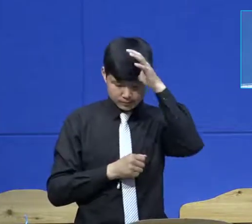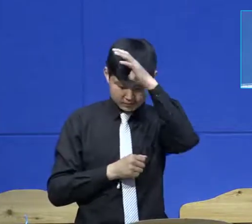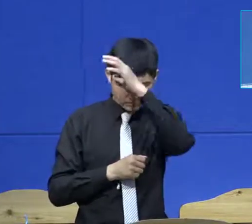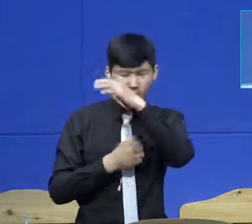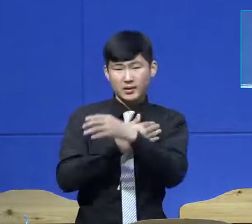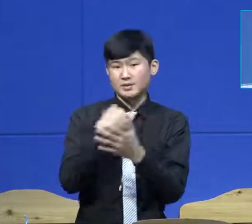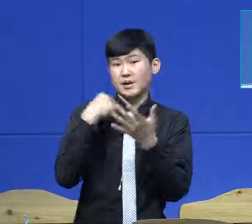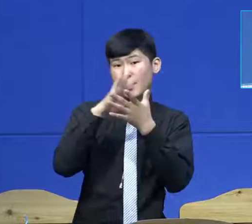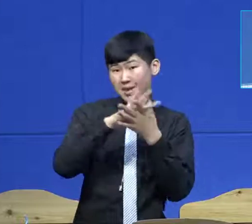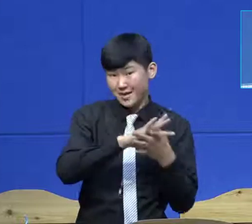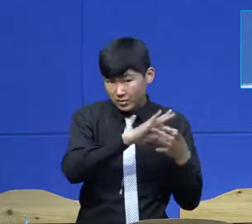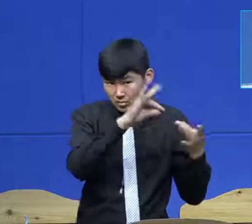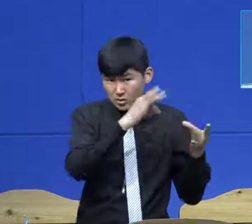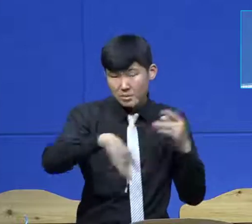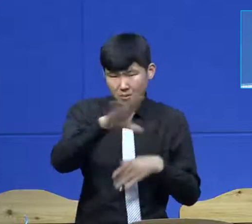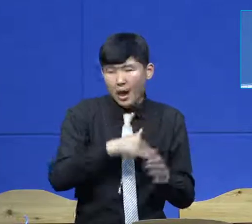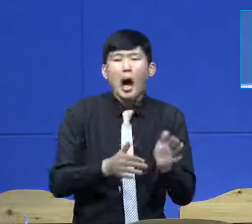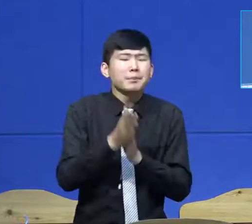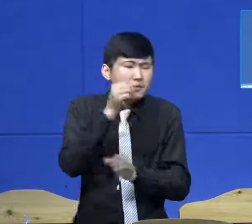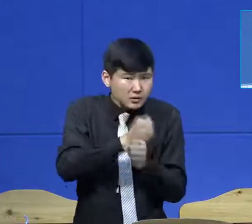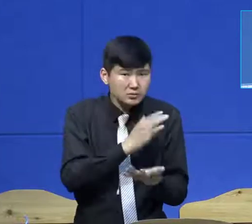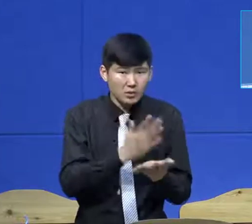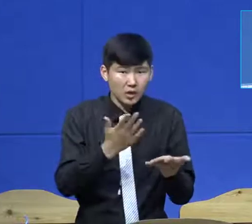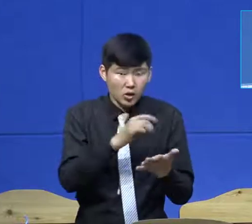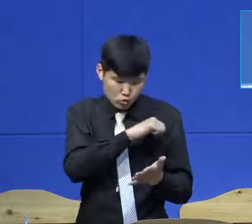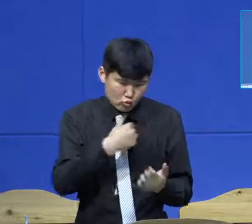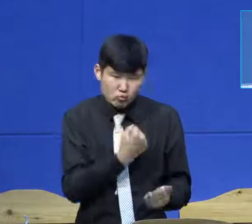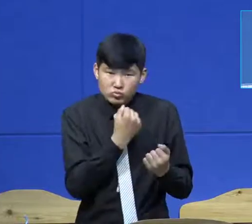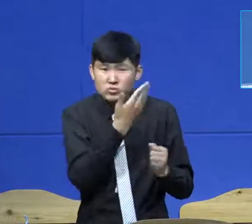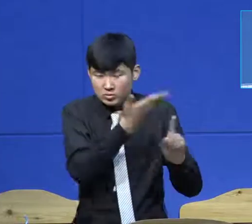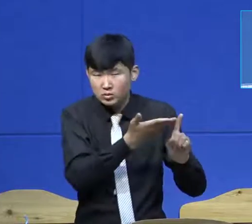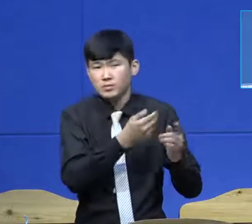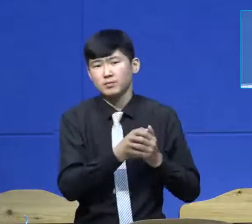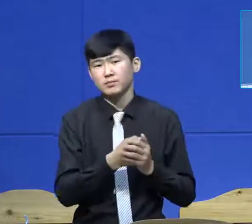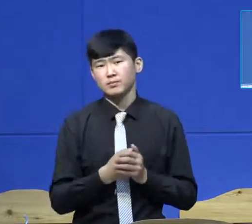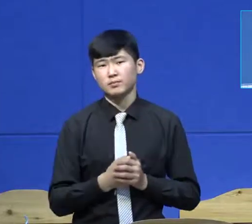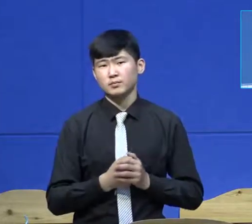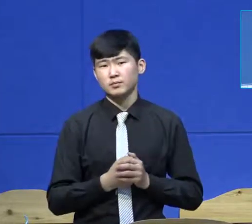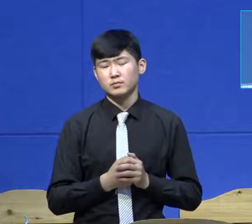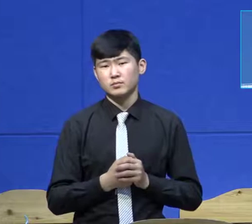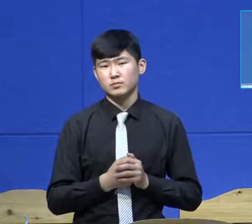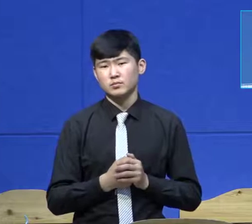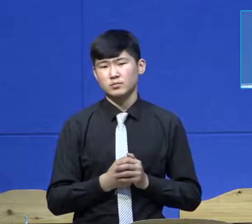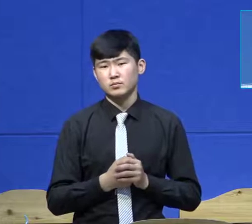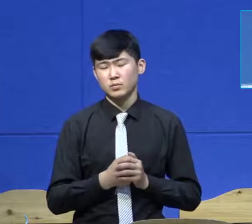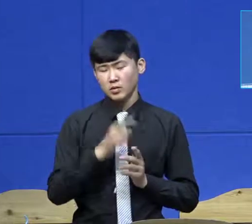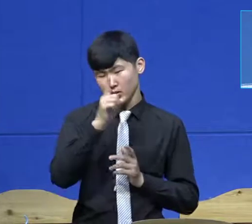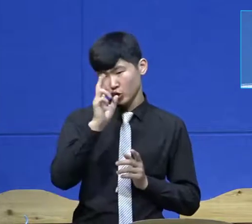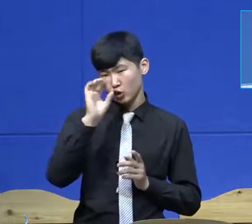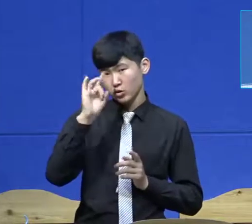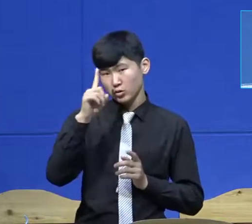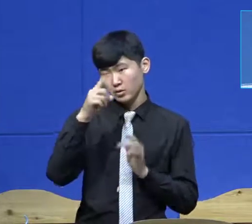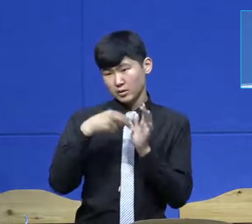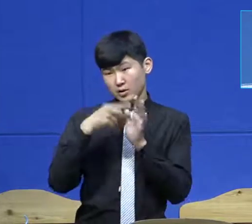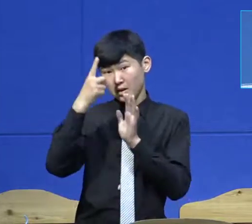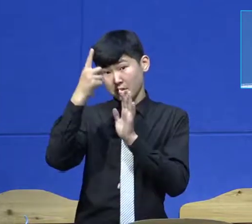Эзэн ариун сүнс бидэртэй хамт ажиллаж байгаа өөрийнхөө хүчээрээ. 1-р Коринт 1-ийн